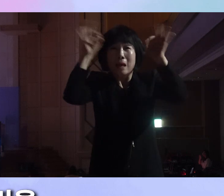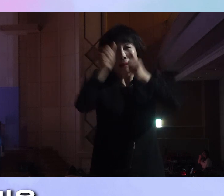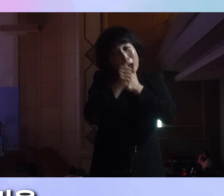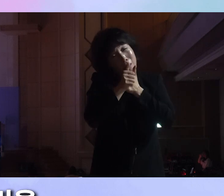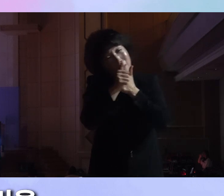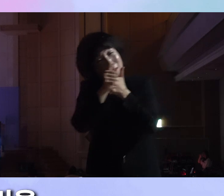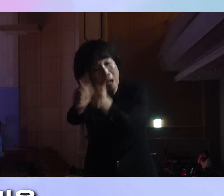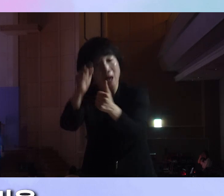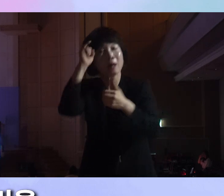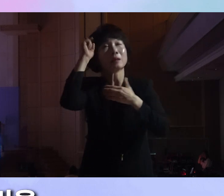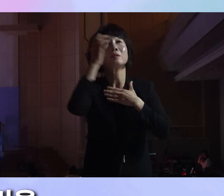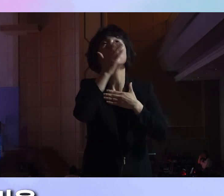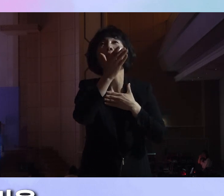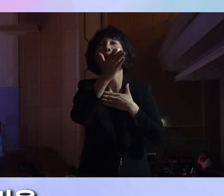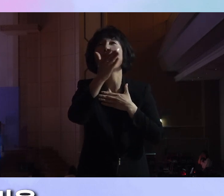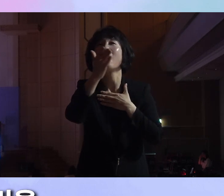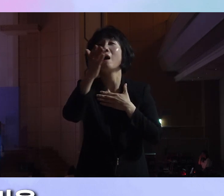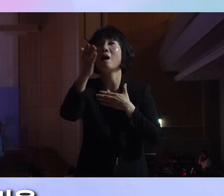쫓고 있나